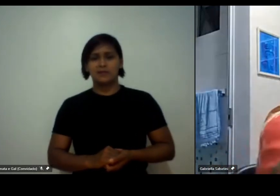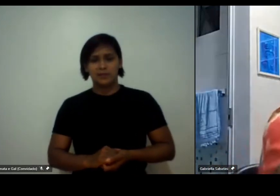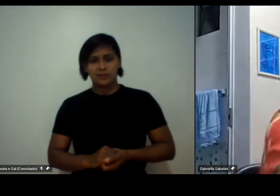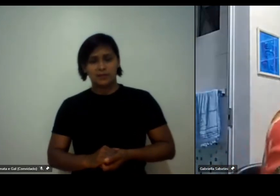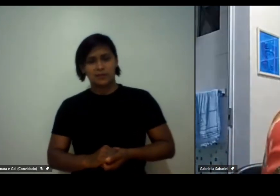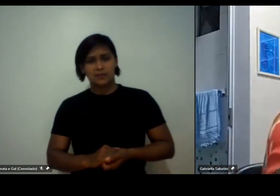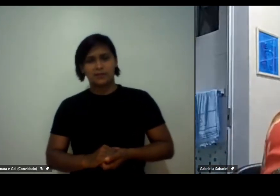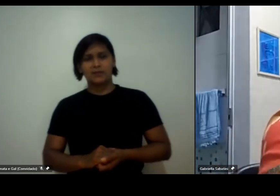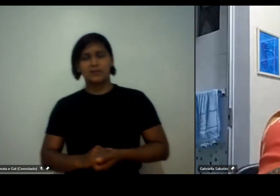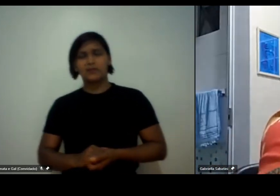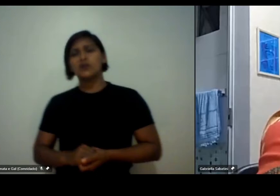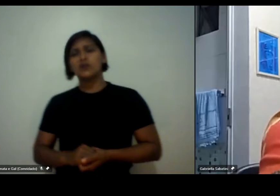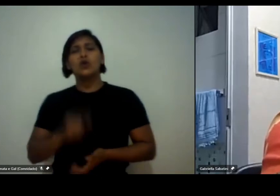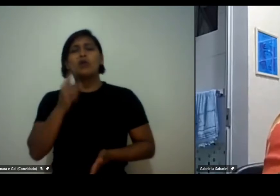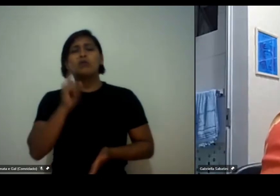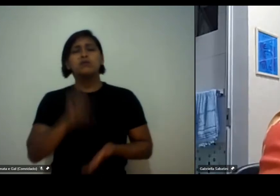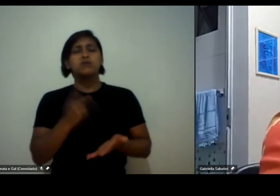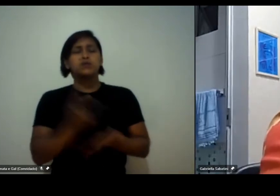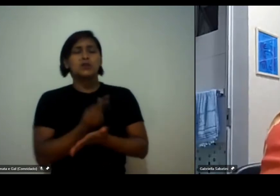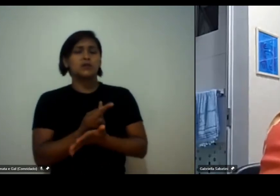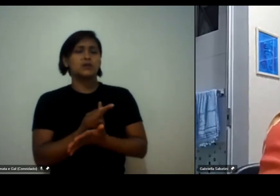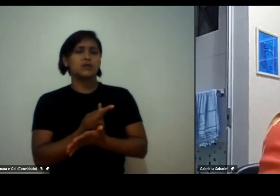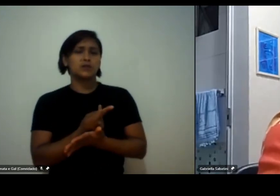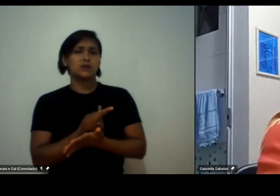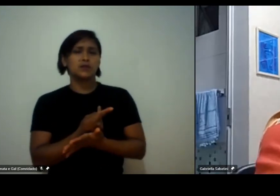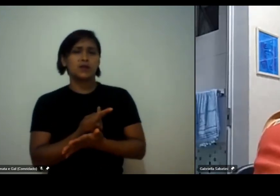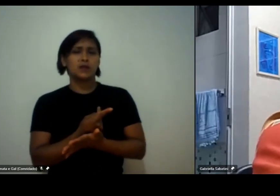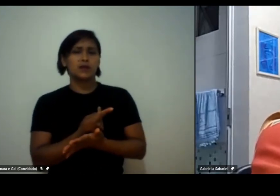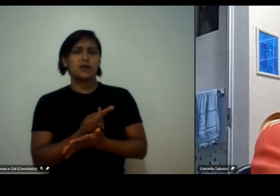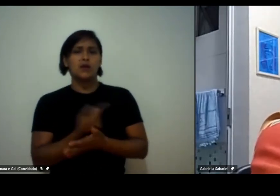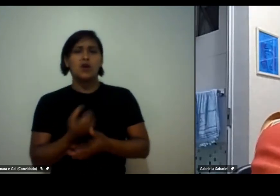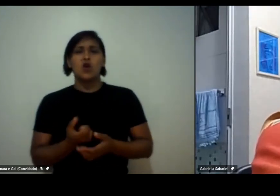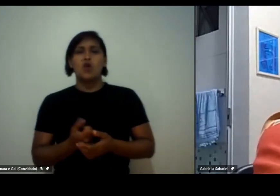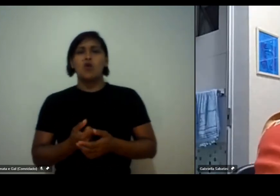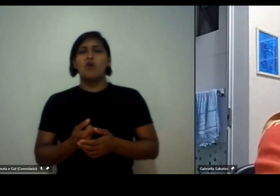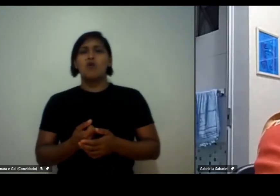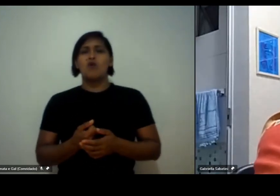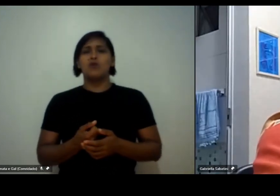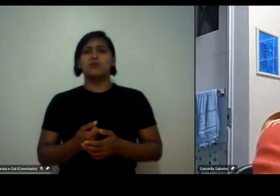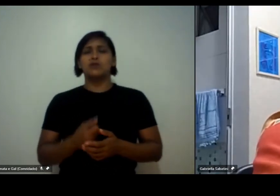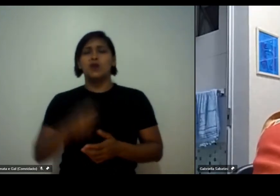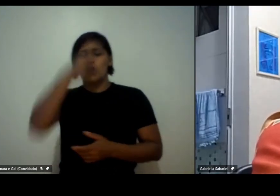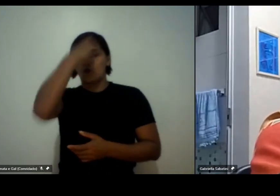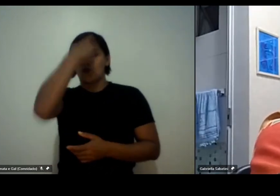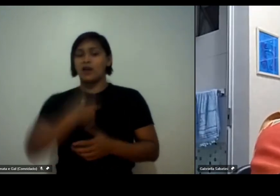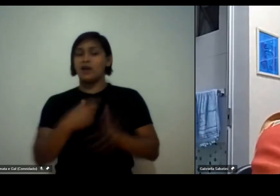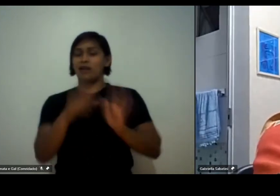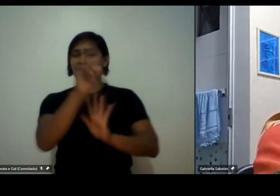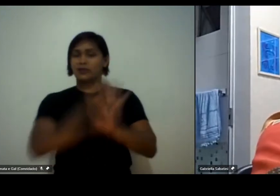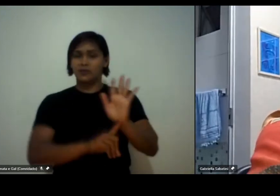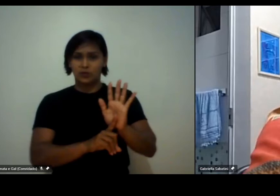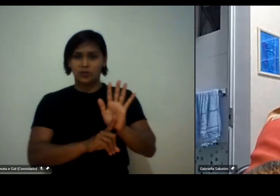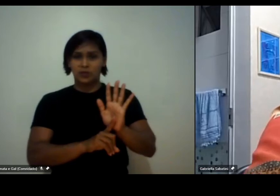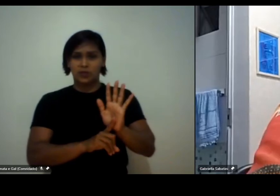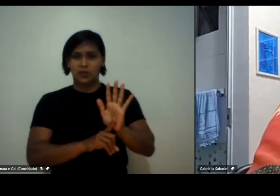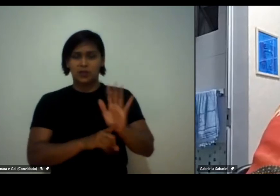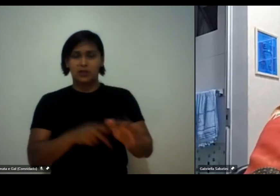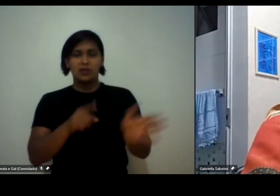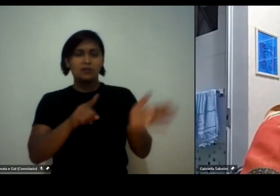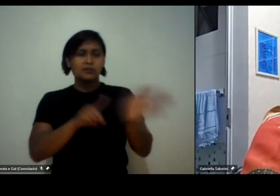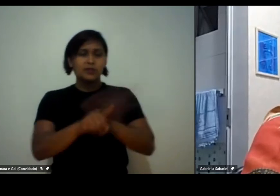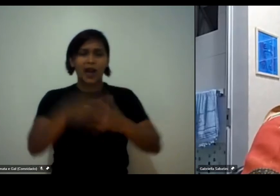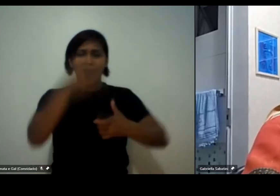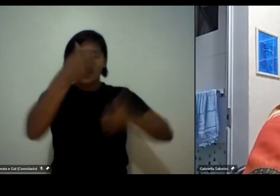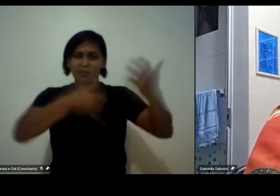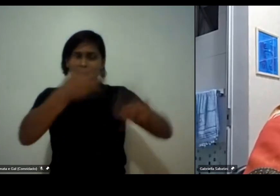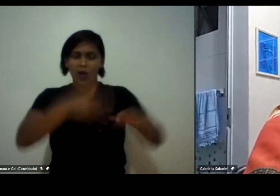O que denota o caráter performativo do direito. O argumento a favor de um